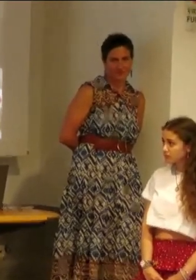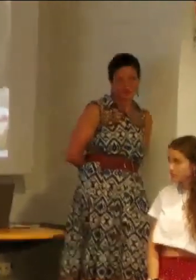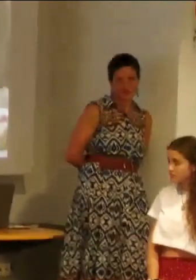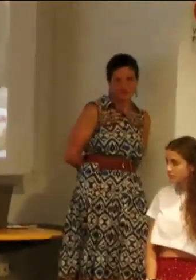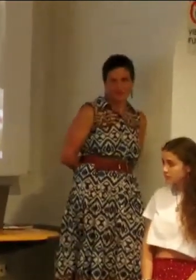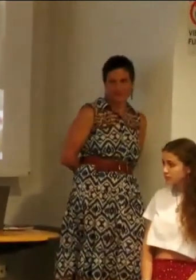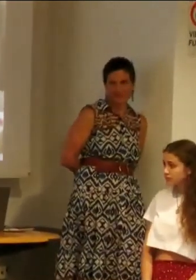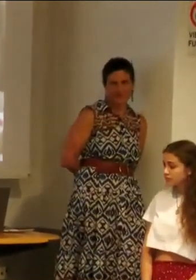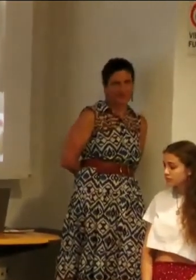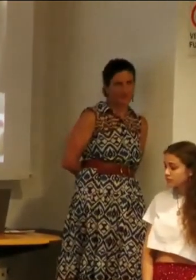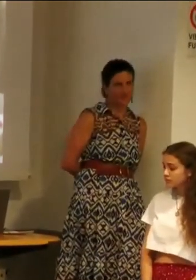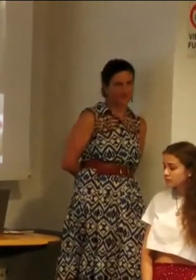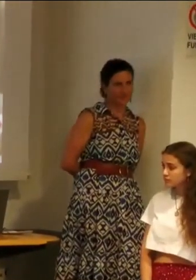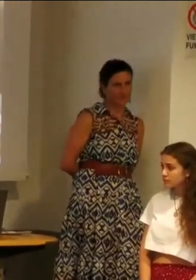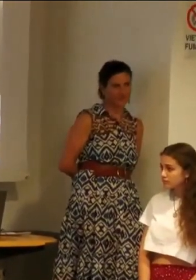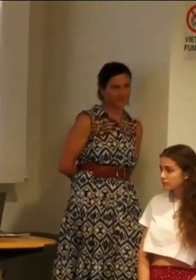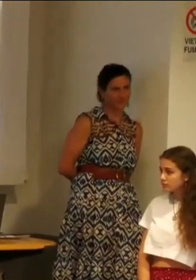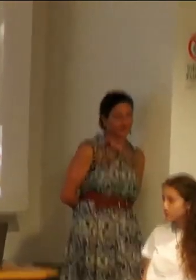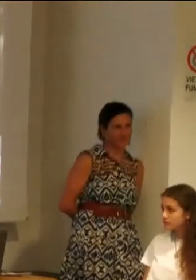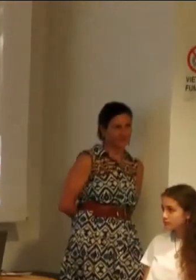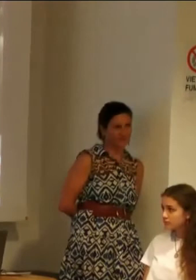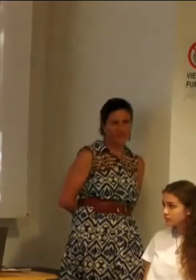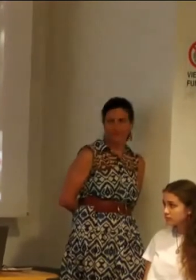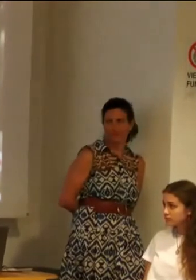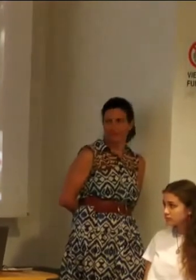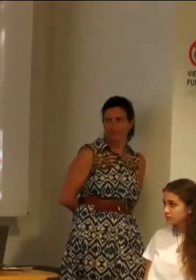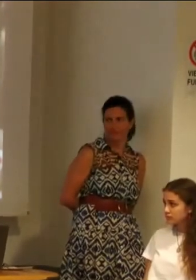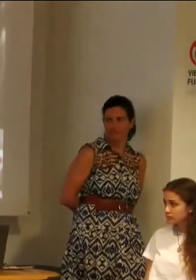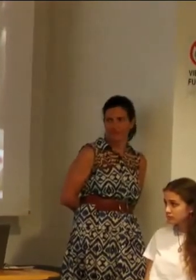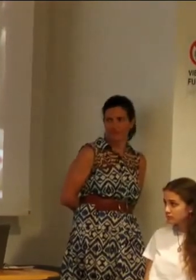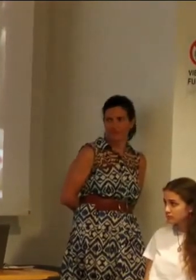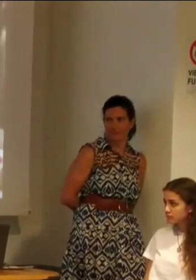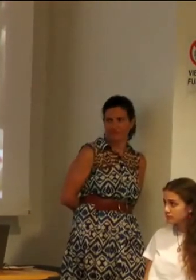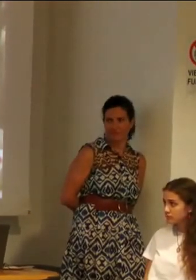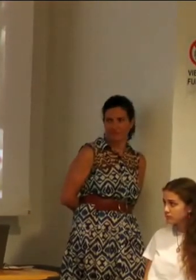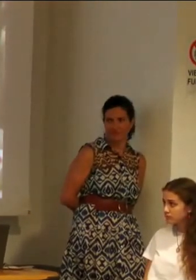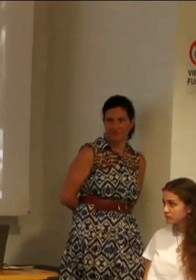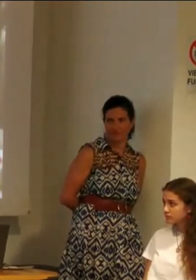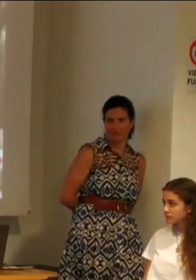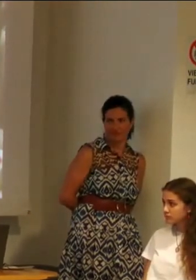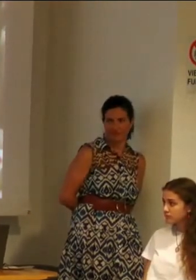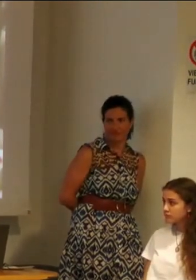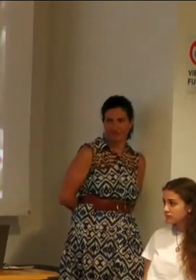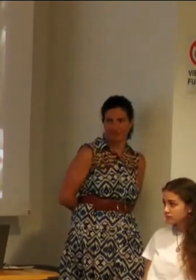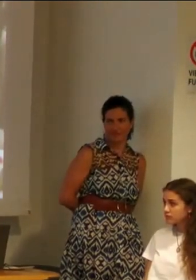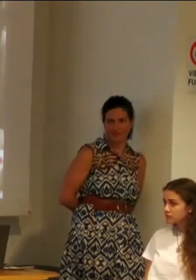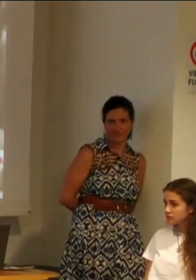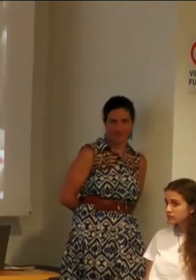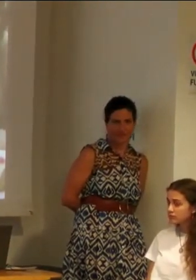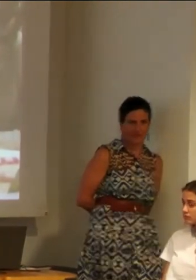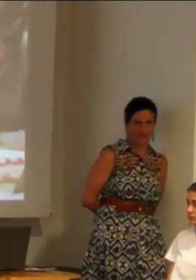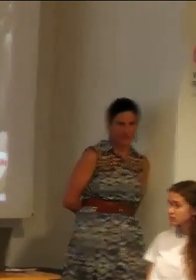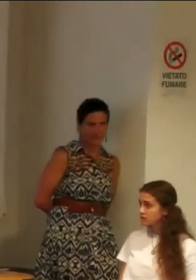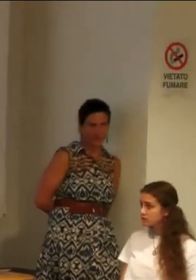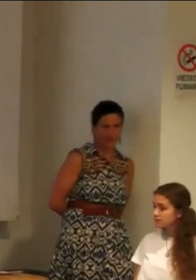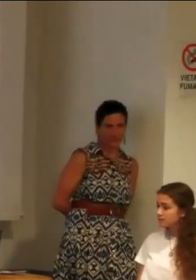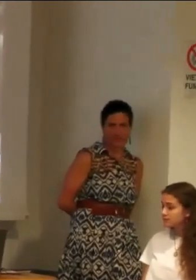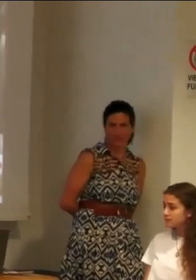è necessario perché va, se non viene fatto quello non si può poi fare l'immatricolazione.